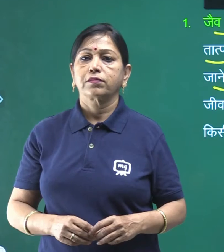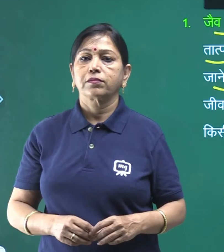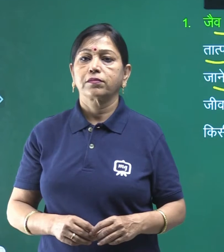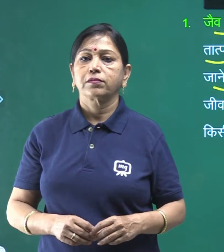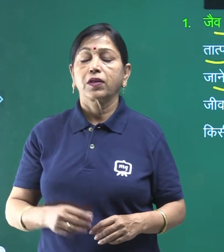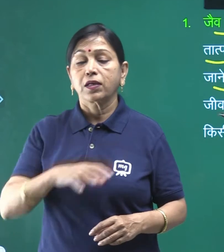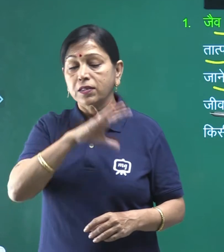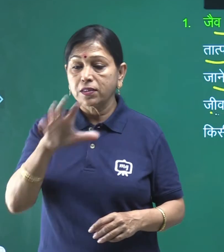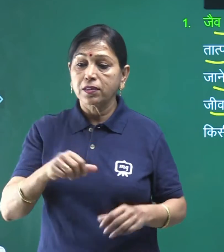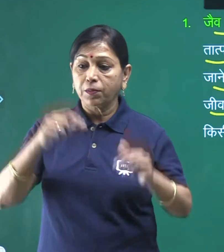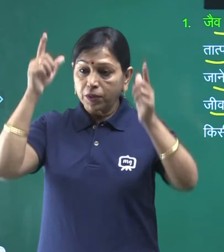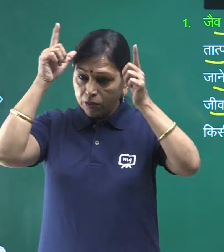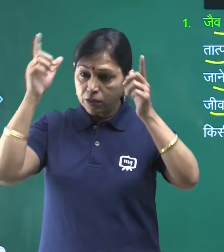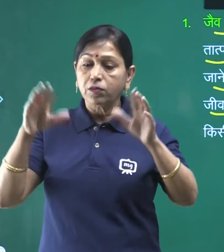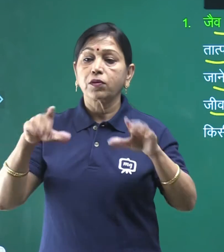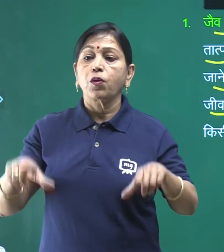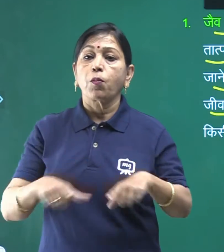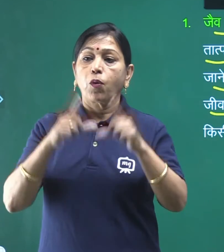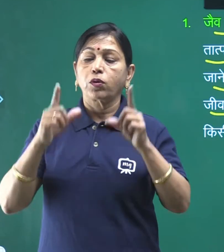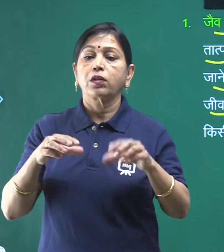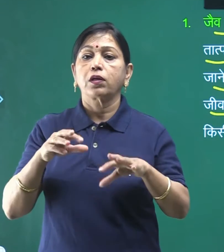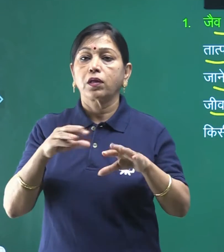सभी जीवधारी